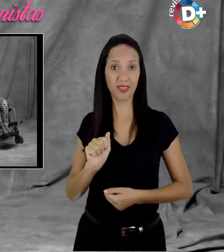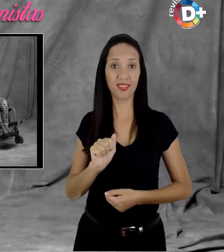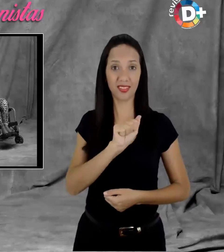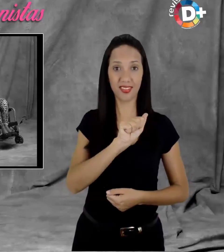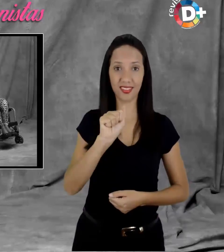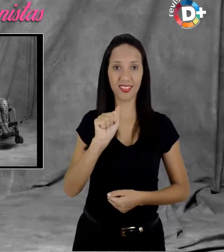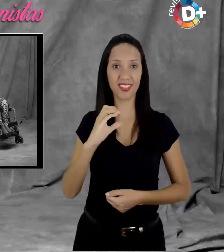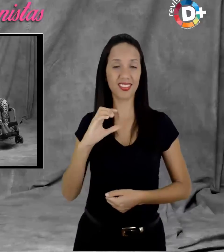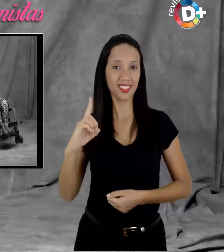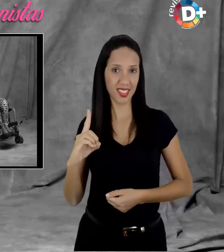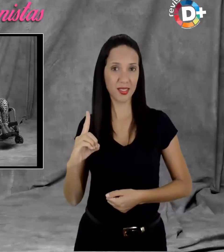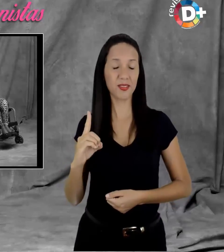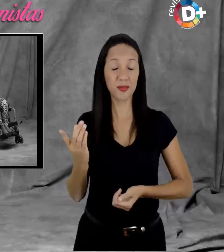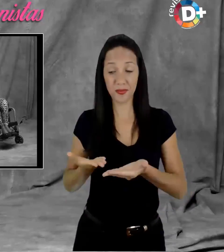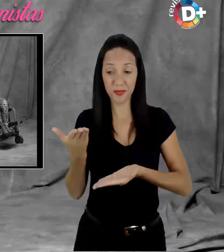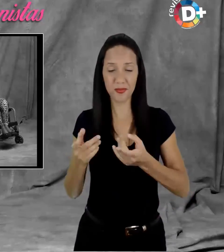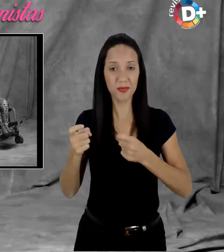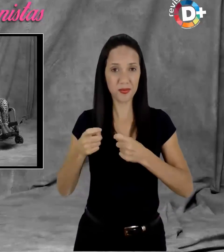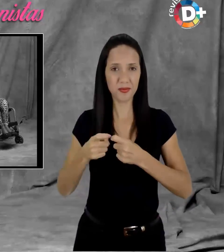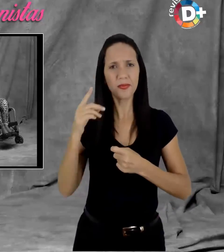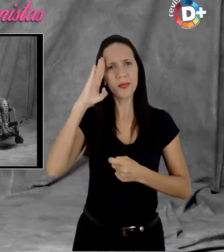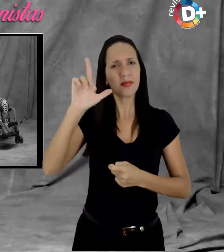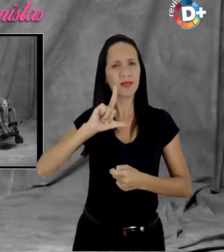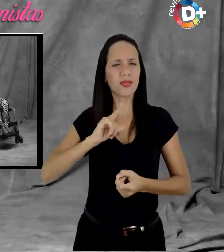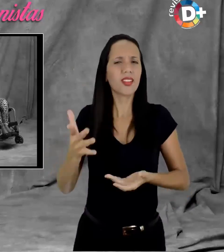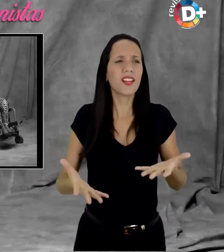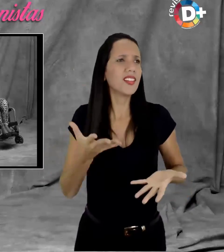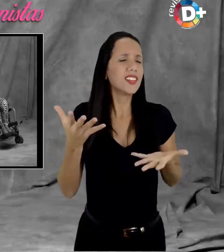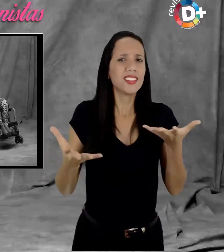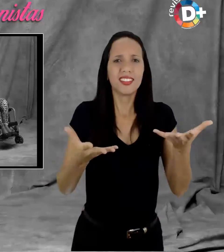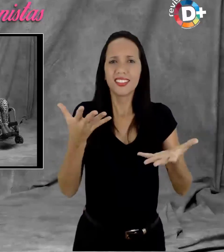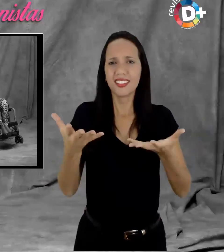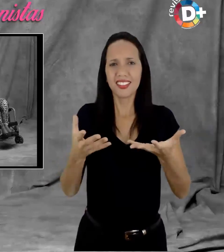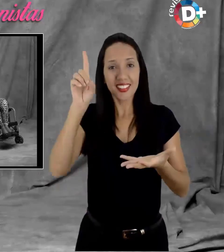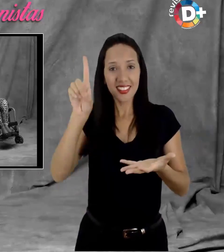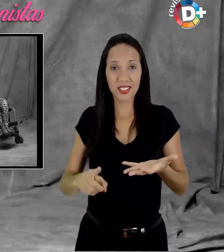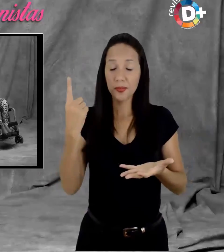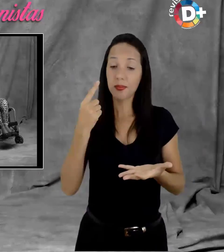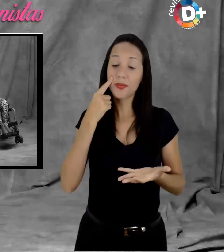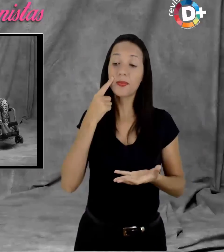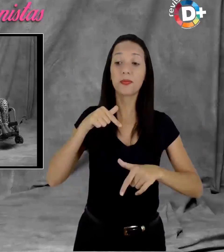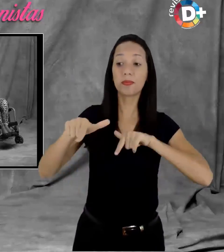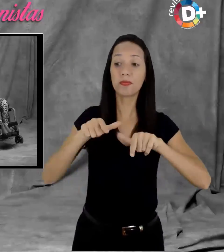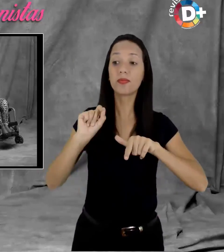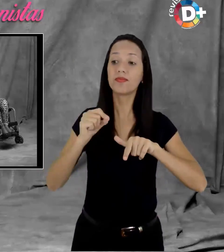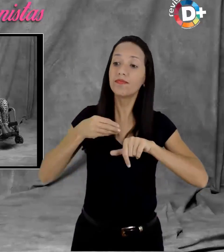a reabilitação sexual da pessoa com deficiência é, primeiro, um trabalho de autoconhecimento.